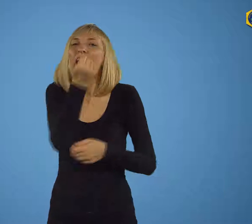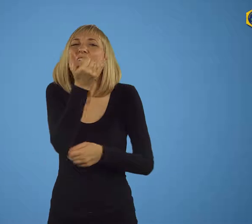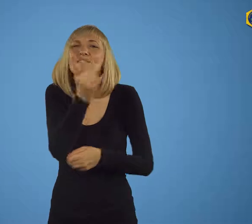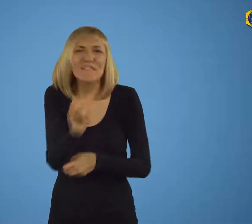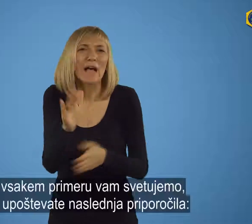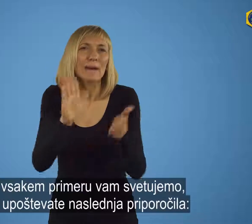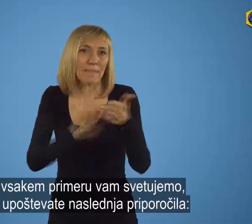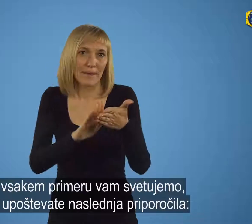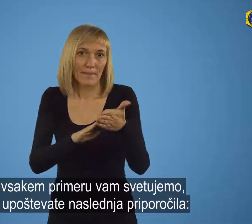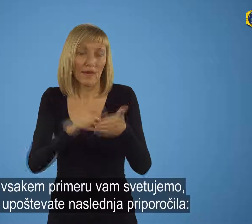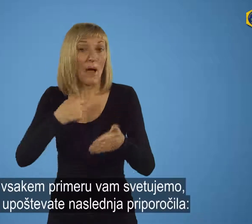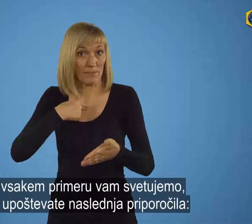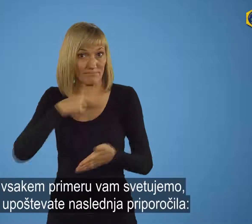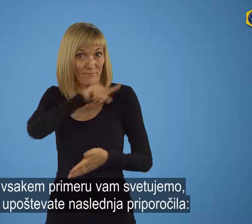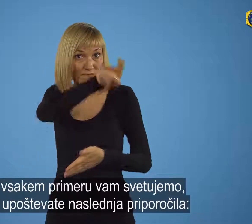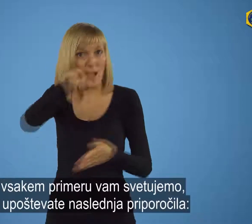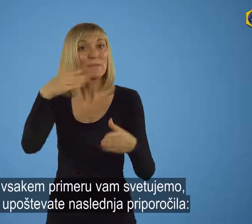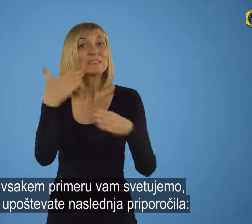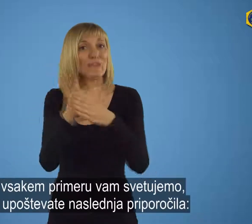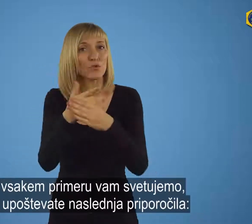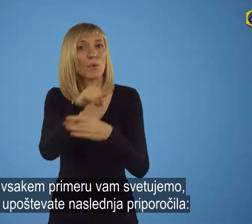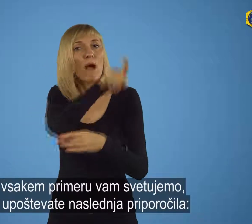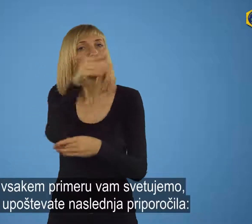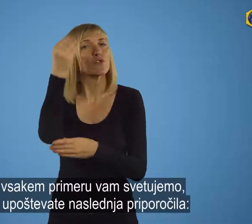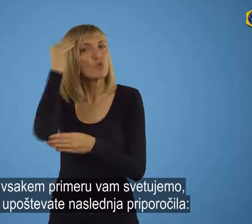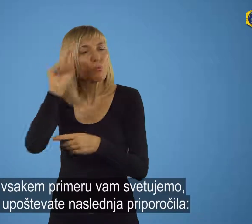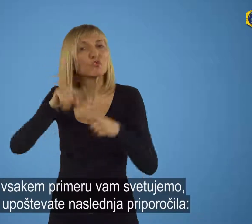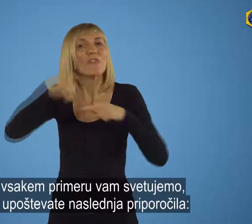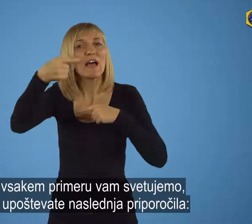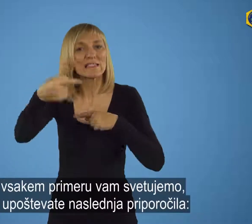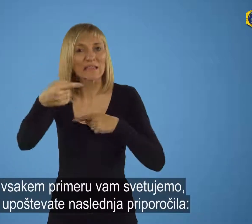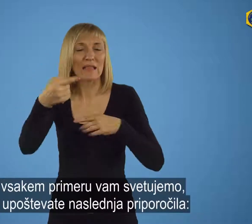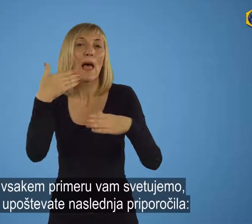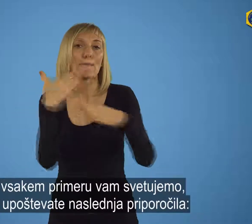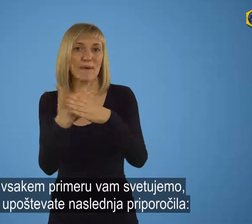V vsakem primeru vam svetujemo, da upoštevate naslednja priporočila.